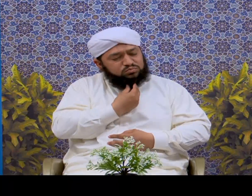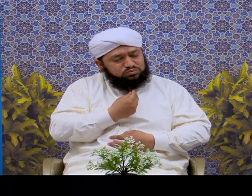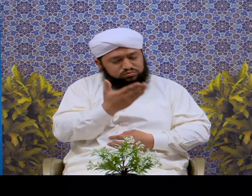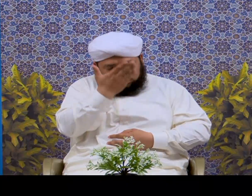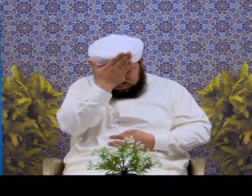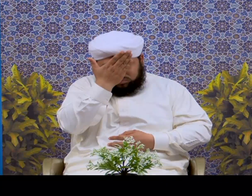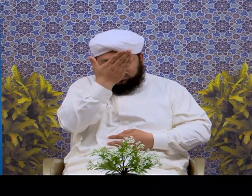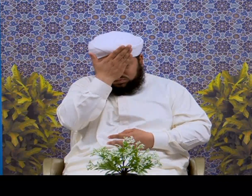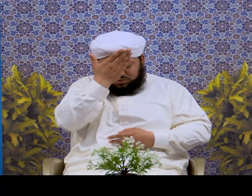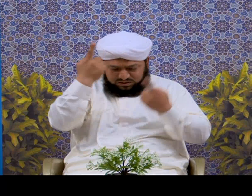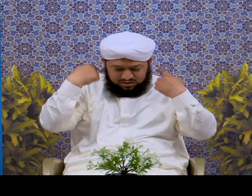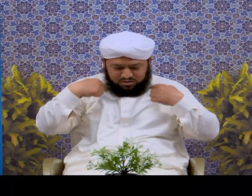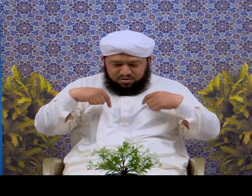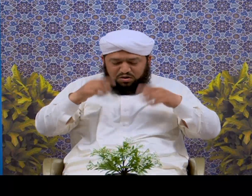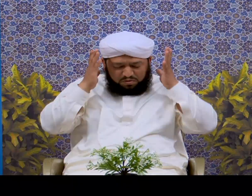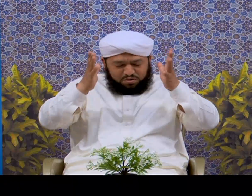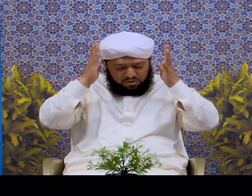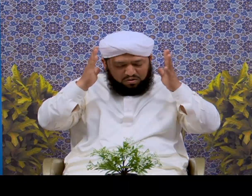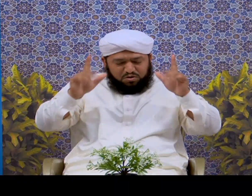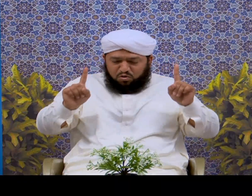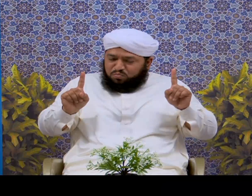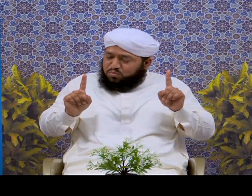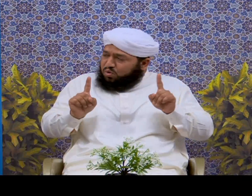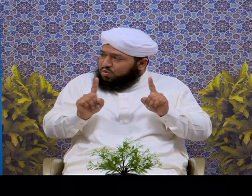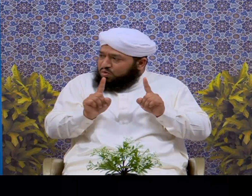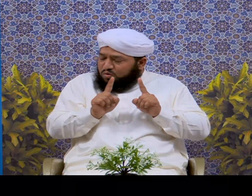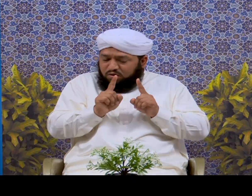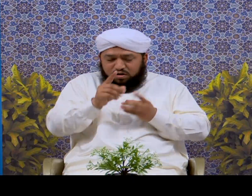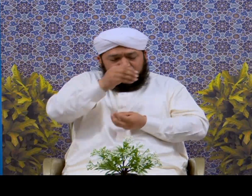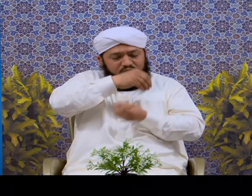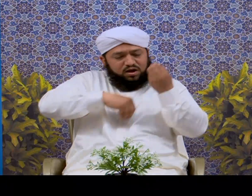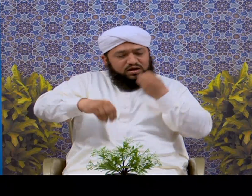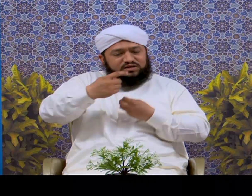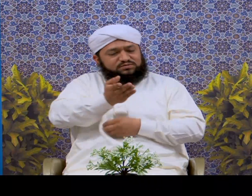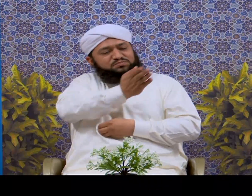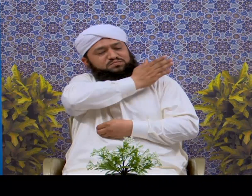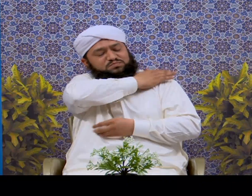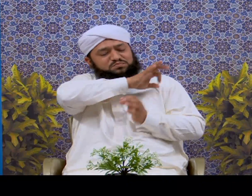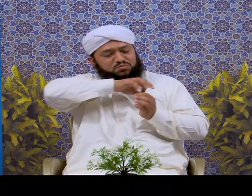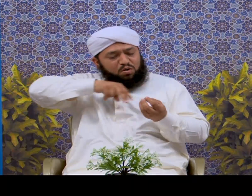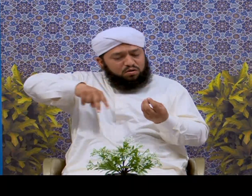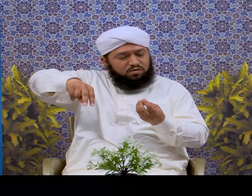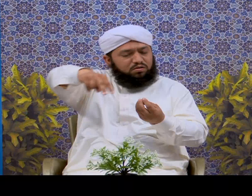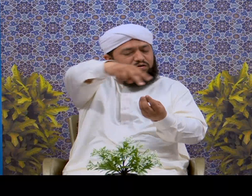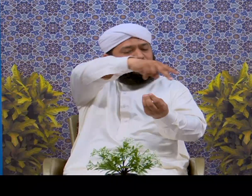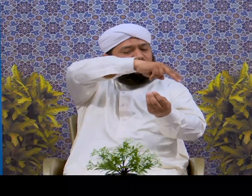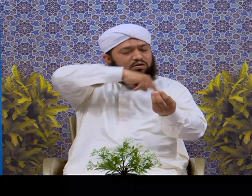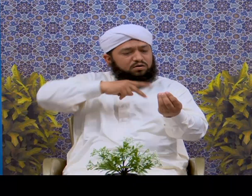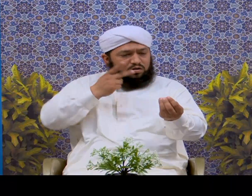جسم کمزور پڑ چکا تھا اور وہ احرام باندھے طواف کعبہ میں مصروف تھا۔ اسے اس حالت میں دیکھ کر مجھے ایک